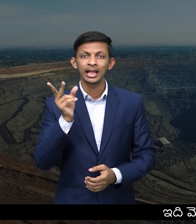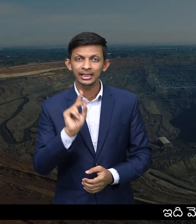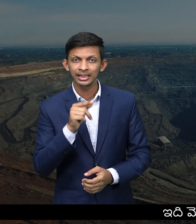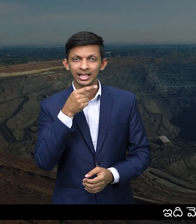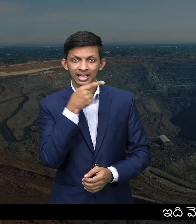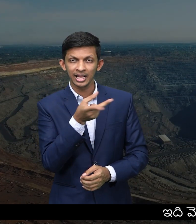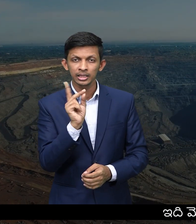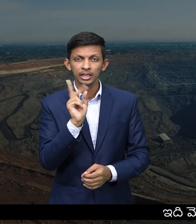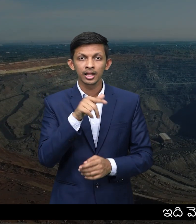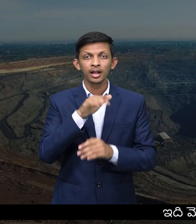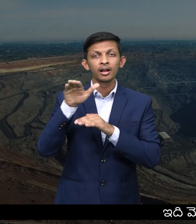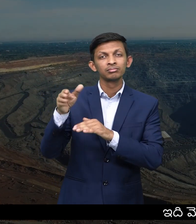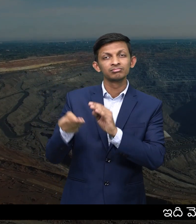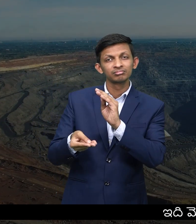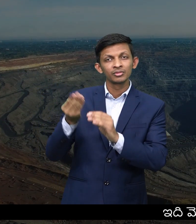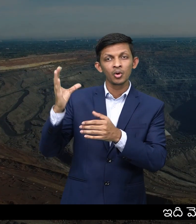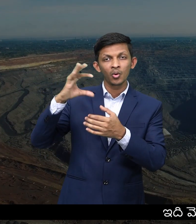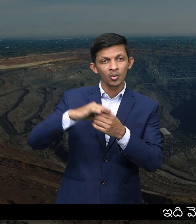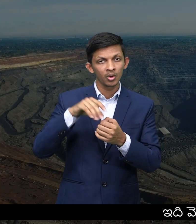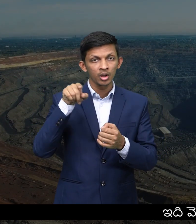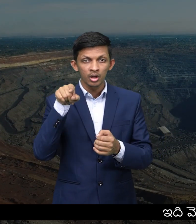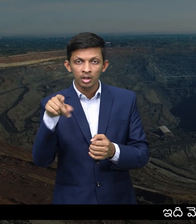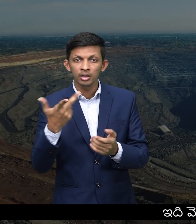ఇది మెటల్ రియాక్టివిటీ